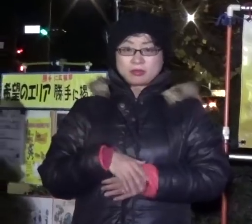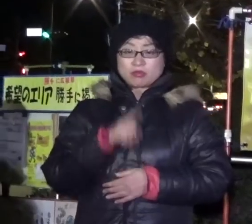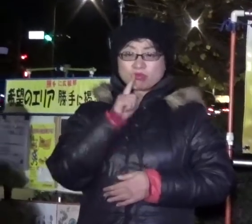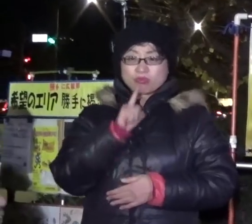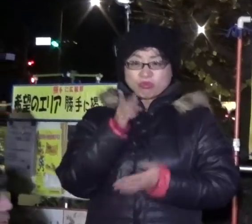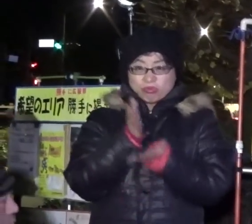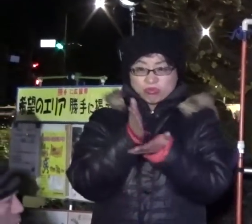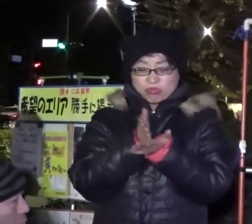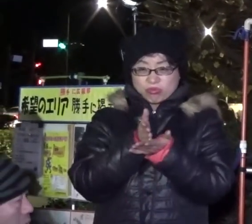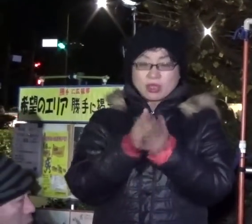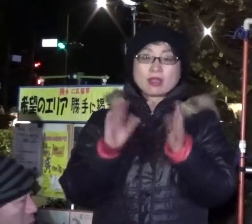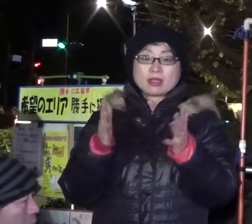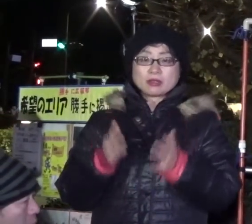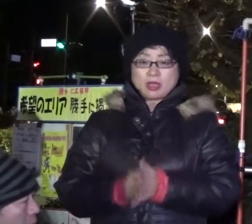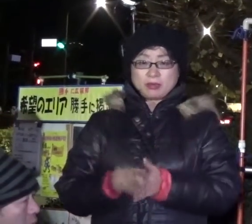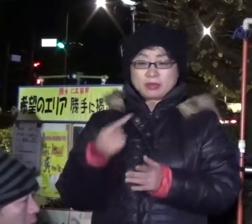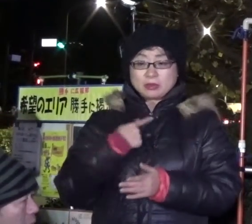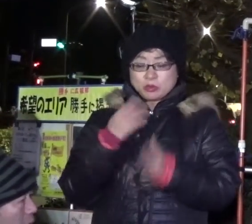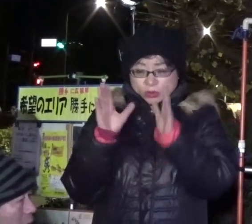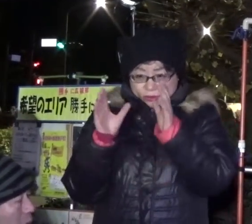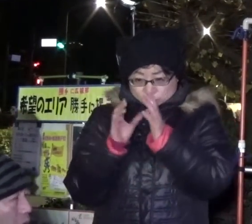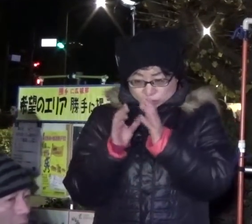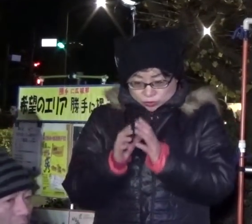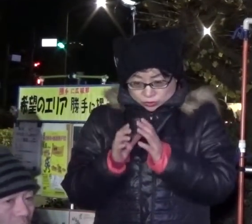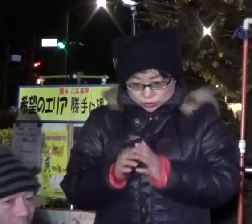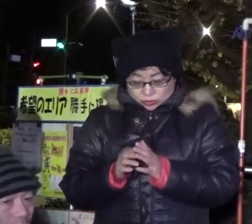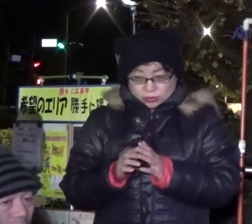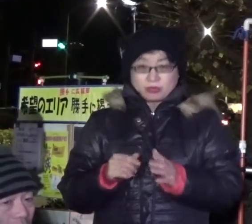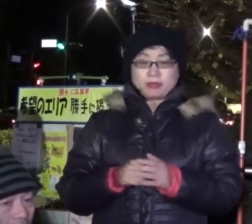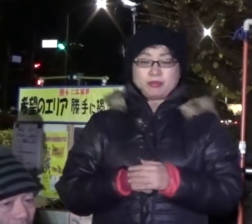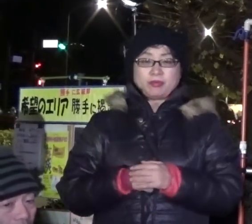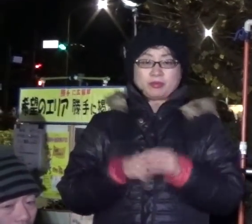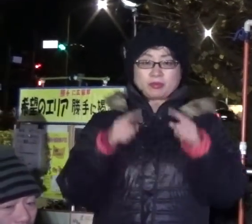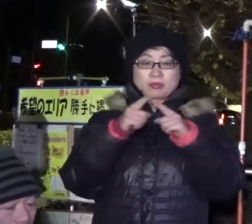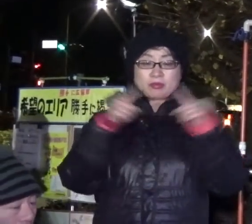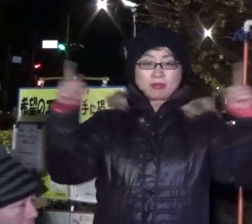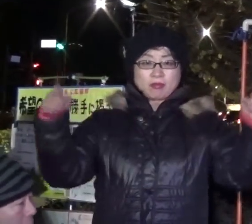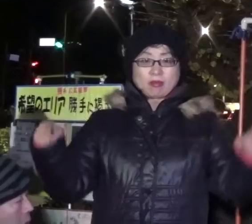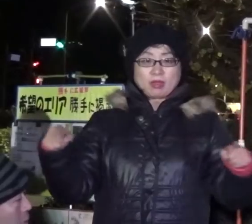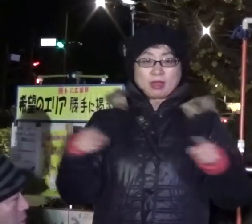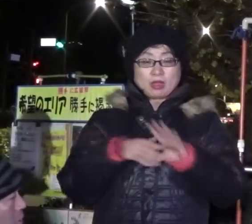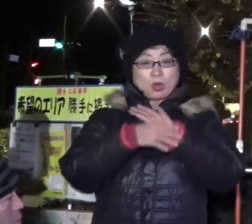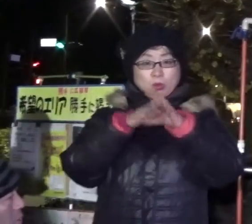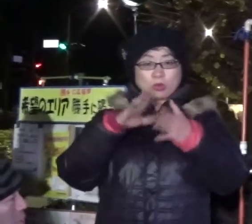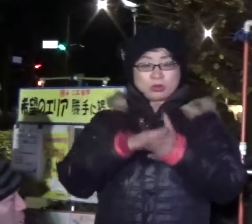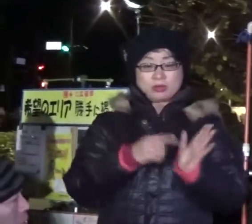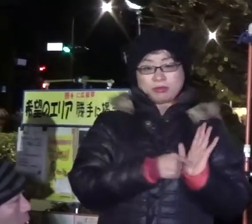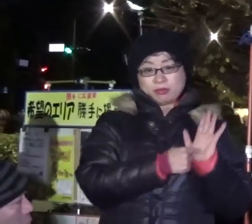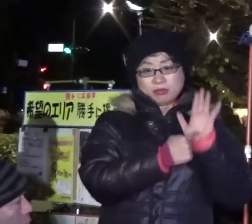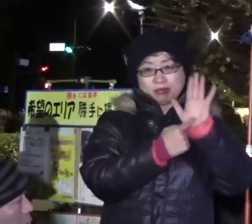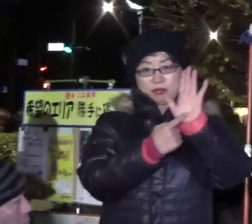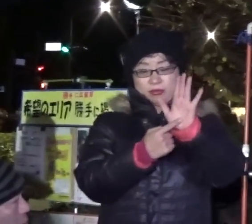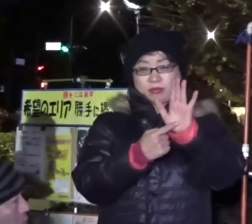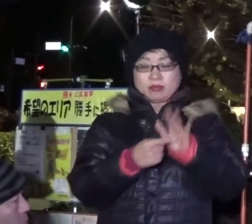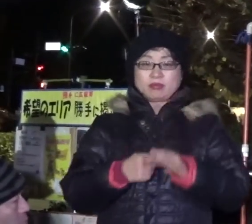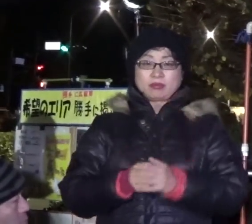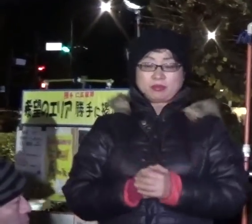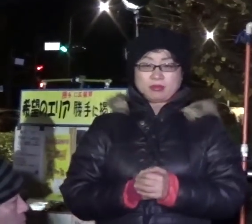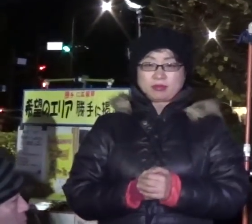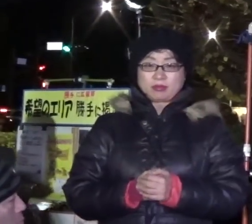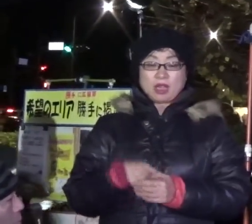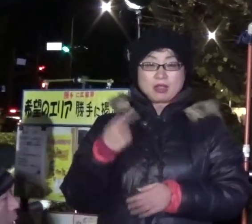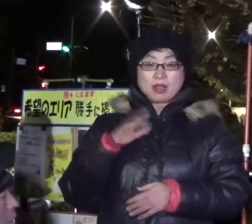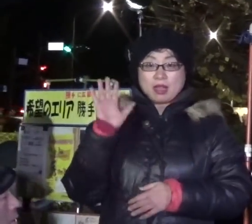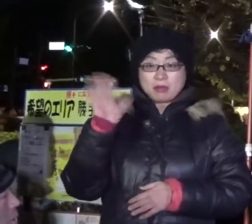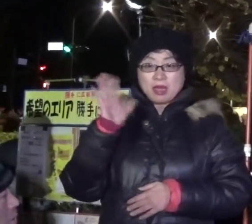ことではなくて、小さく小さく小さくっていうふうに私が思うとですね、大きくリアルな形で私はバイバイ原発っ